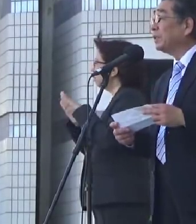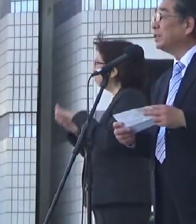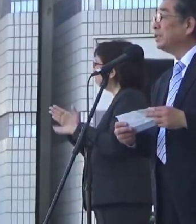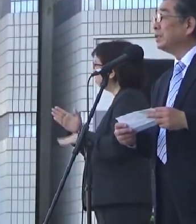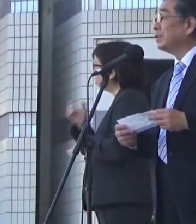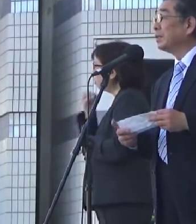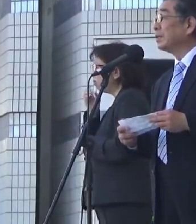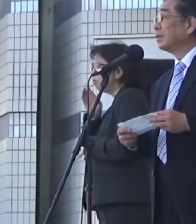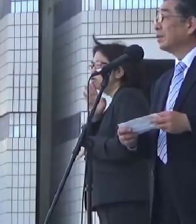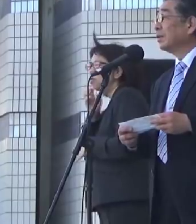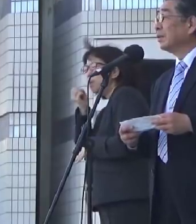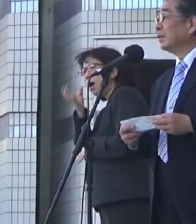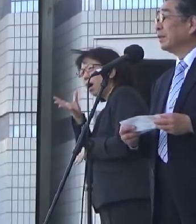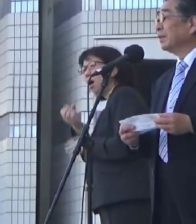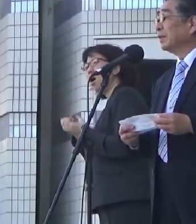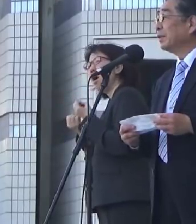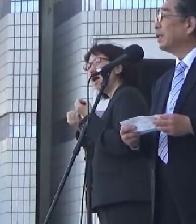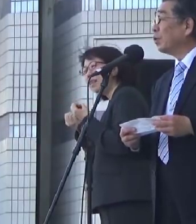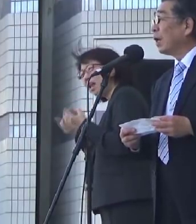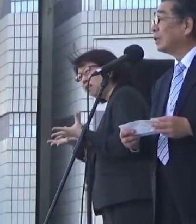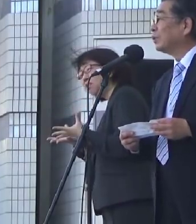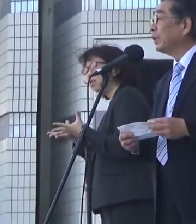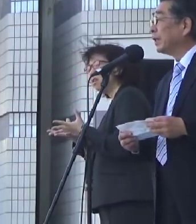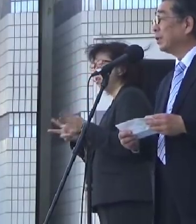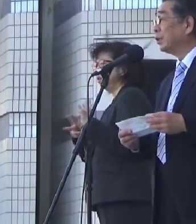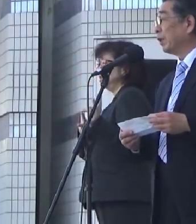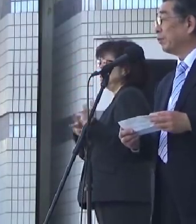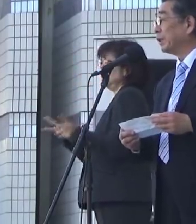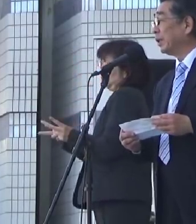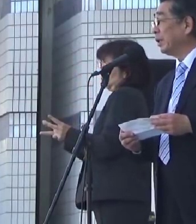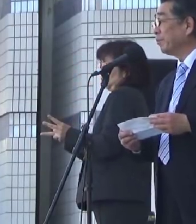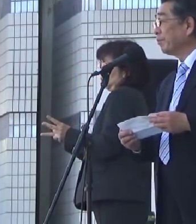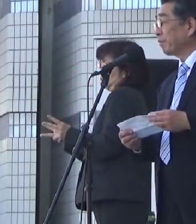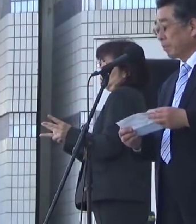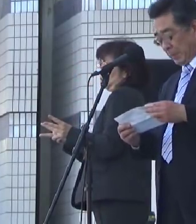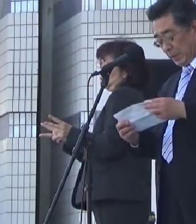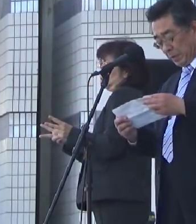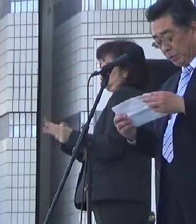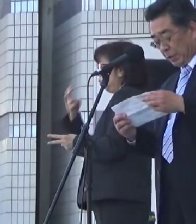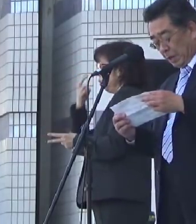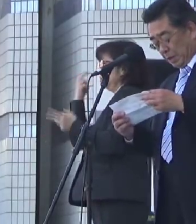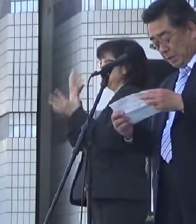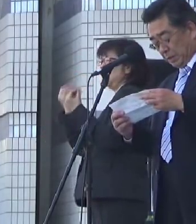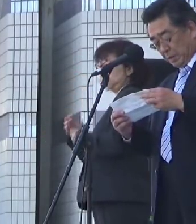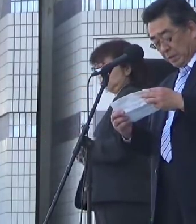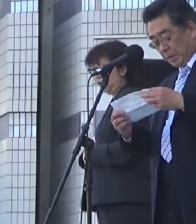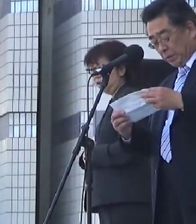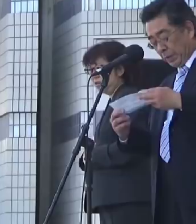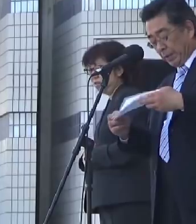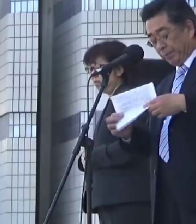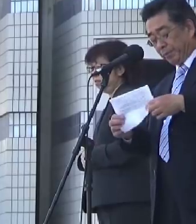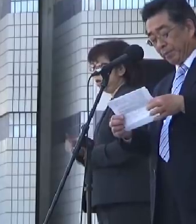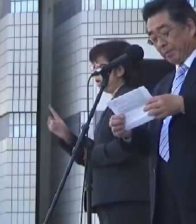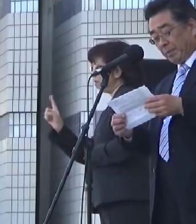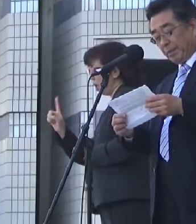新しい制度が発明されてしまいましたね。それが